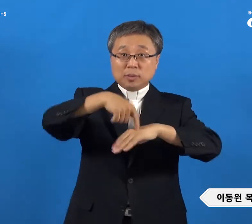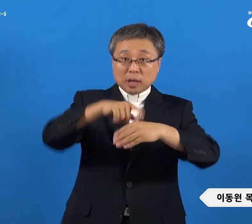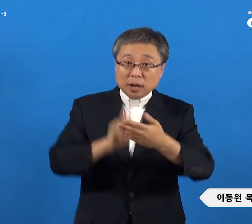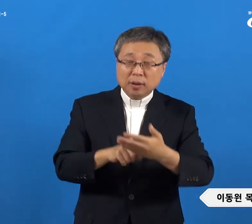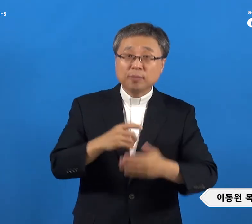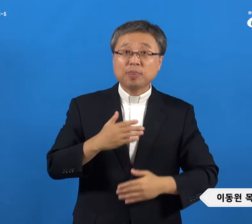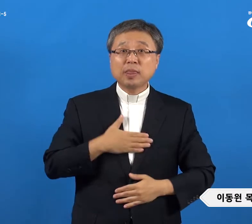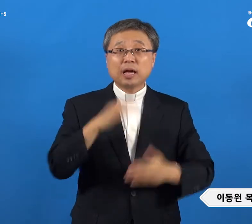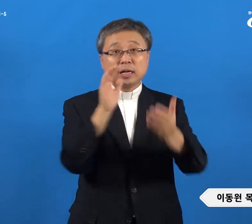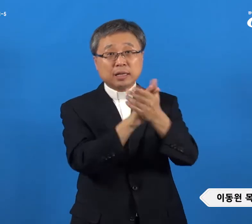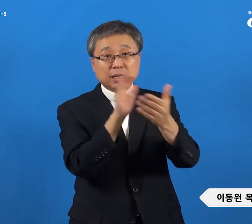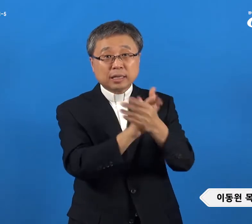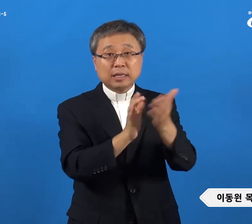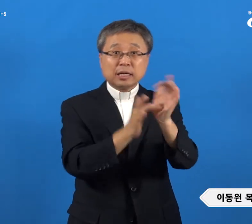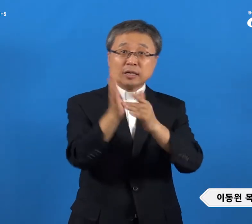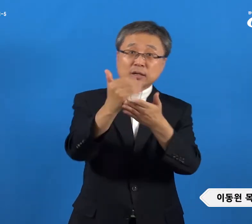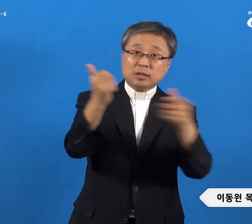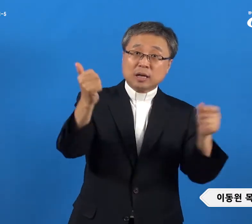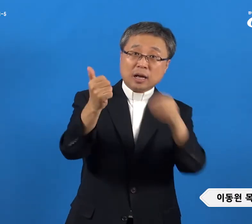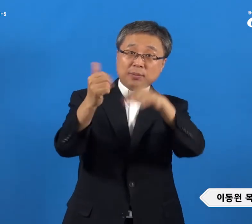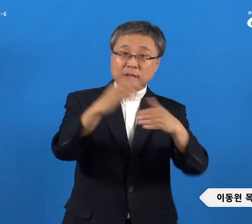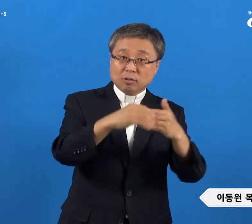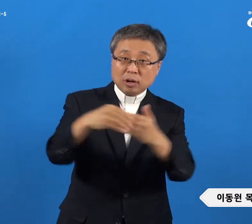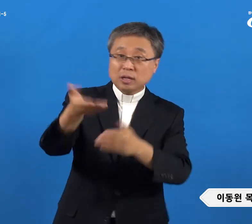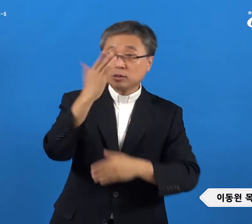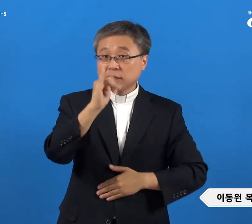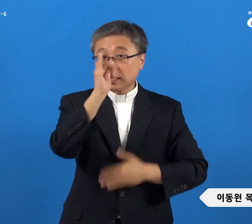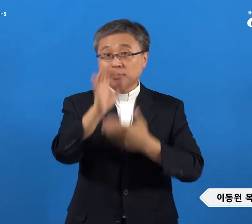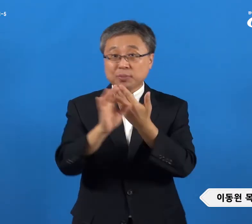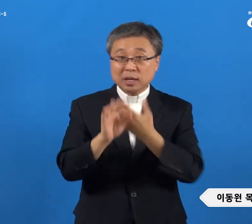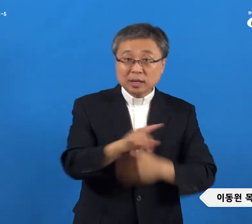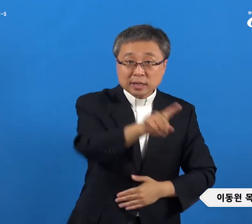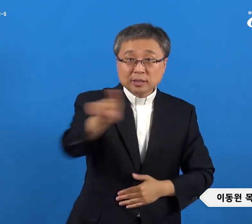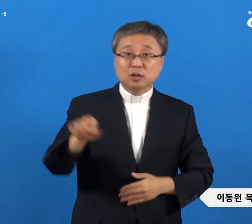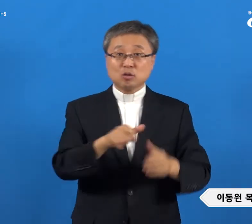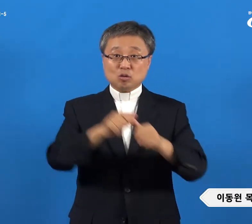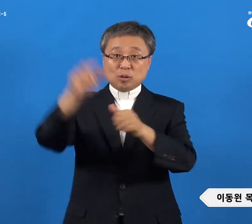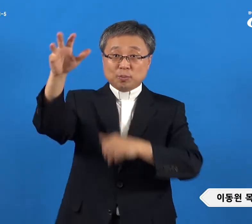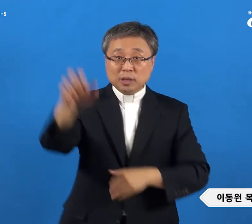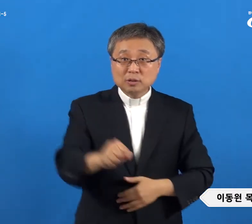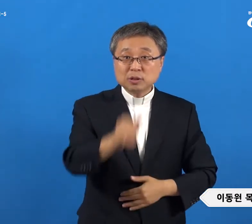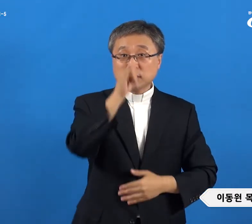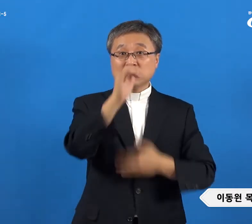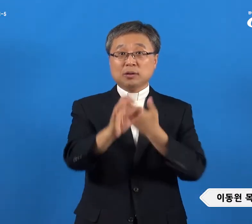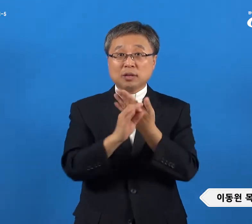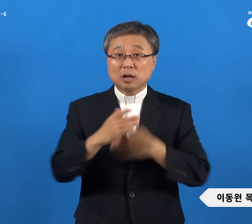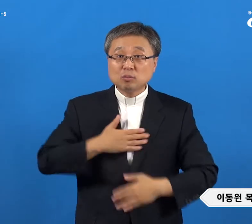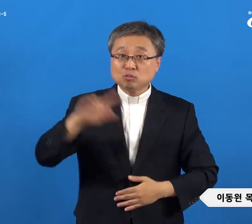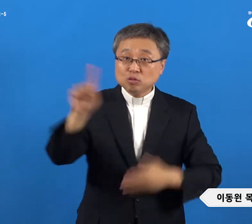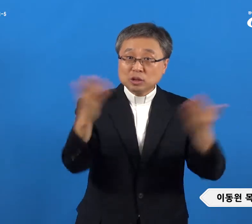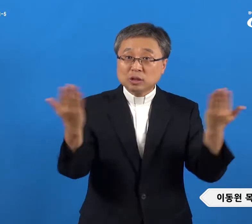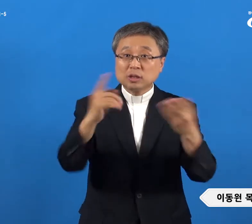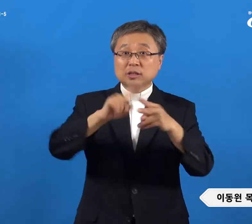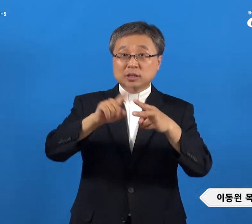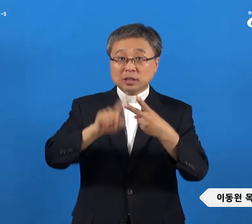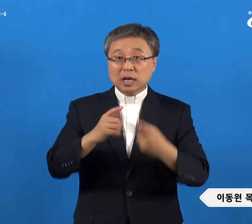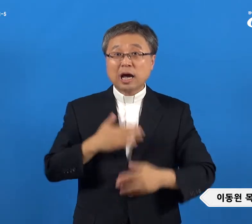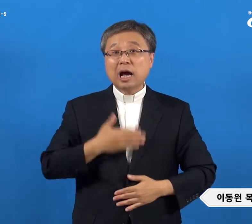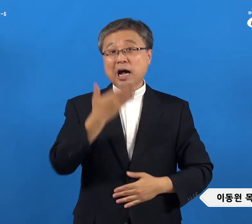내가 내 친구를 예수님 앞에 데려갈 수만 있다면, 그리고 그들이 구원을 받을 수가 있다면 난 뭐라도 할 수가 있어. 이런